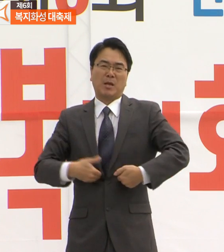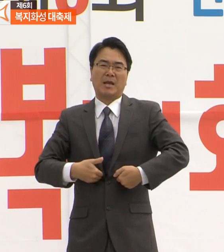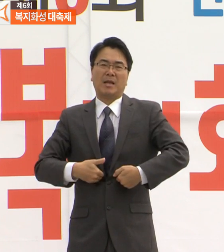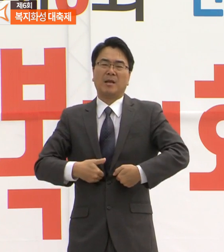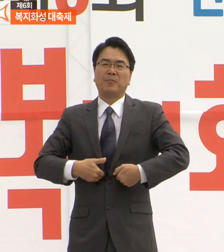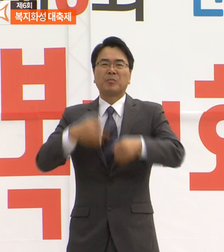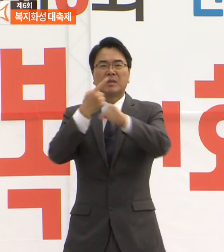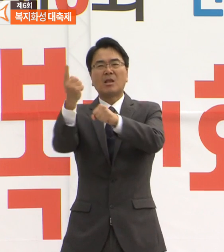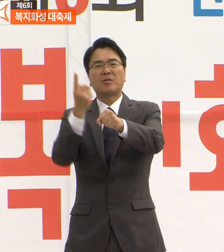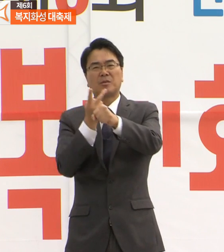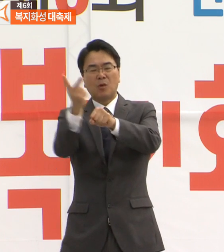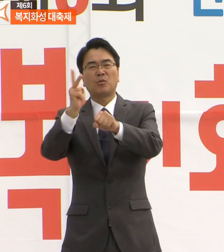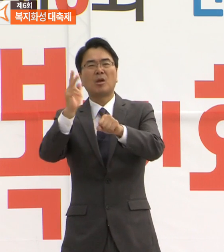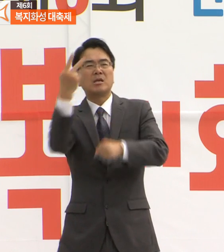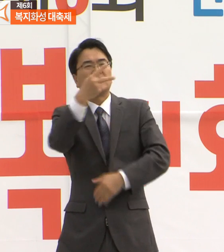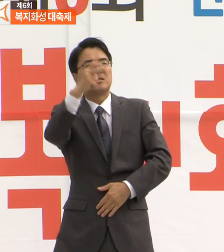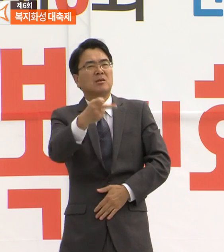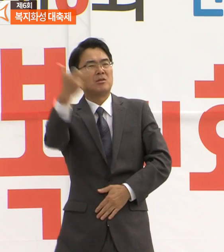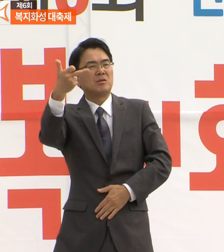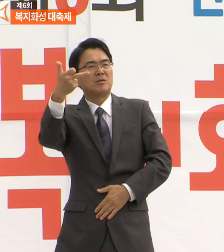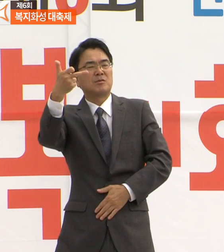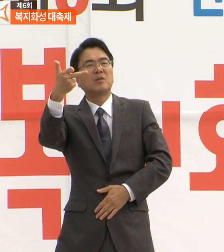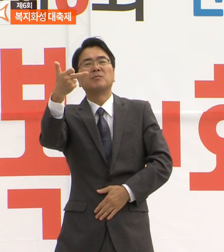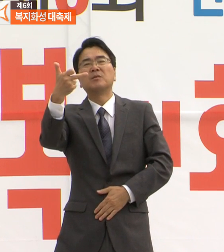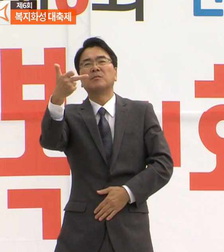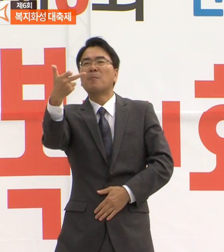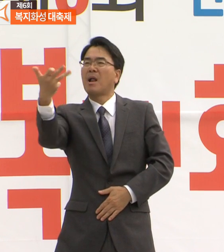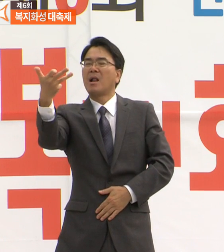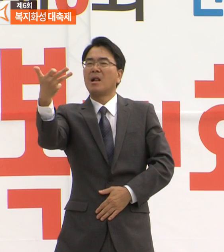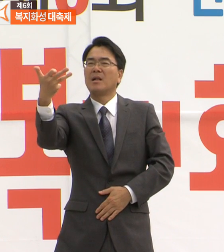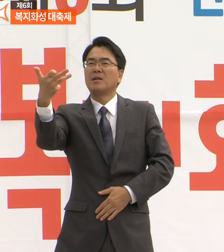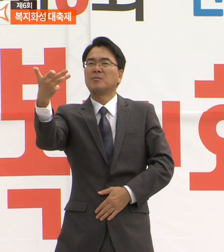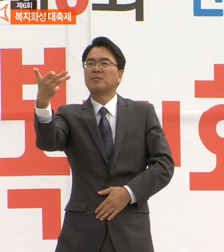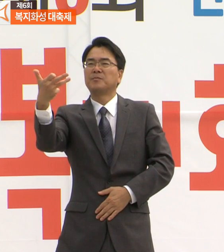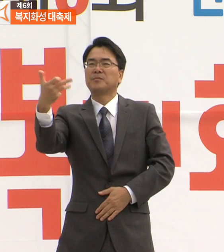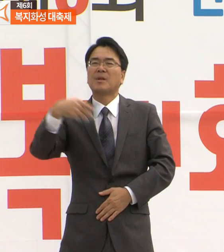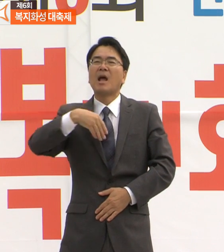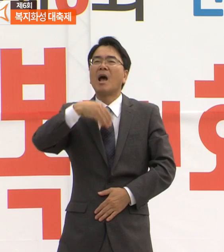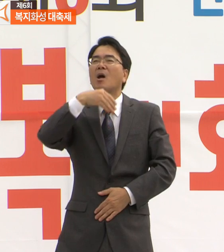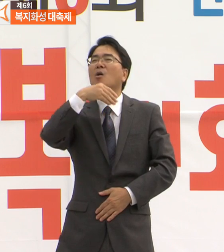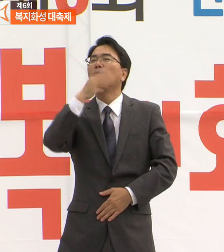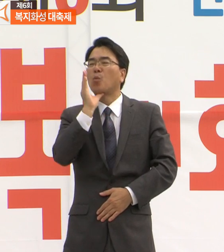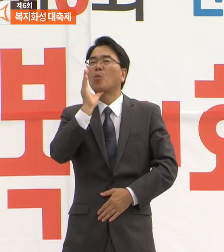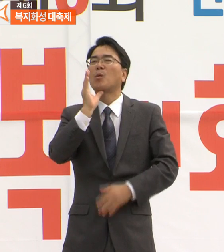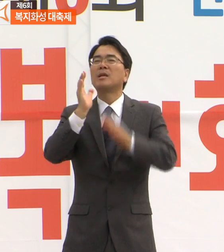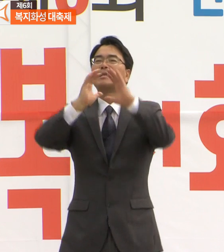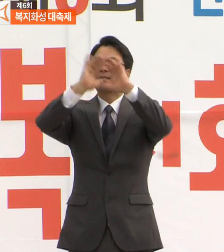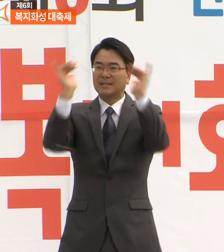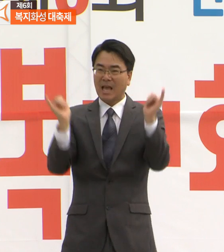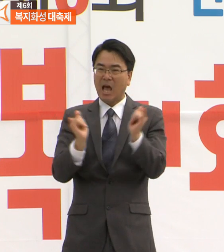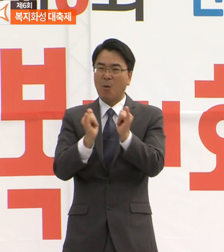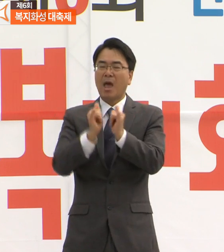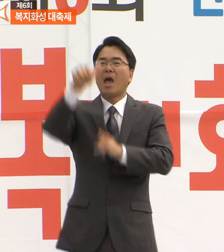내후년부터 2017년부터 2018년부터 고령화 사회에서 고령 사회로 접어든다고